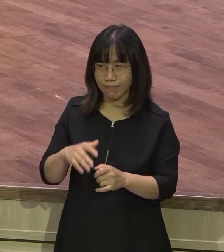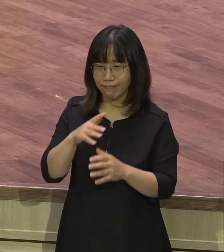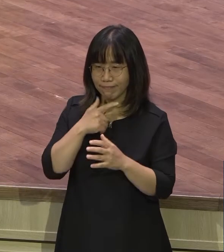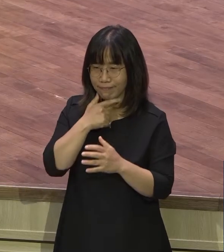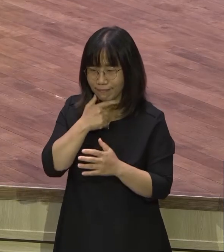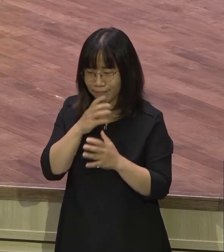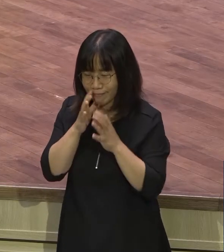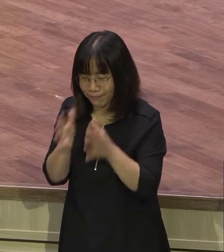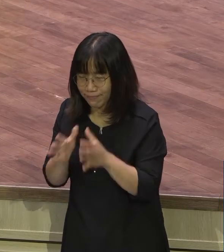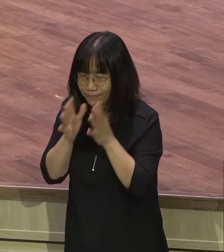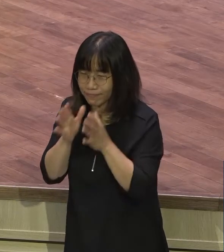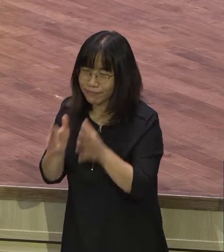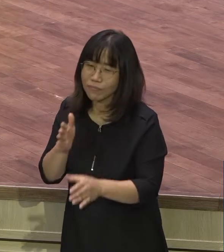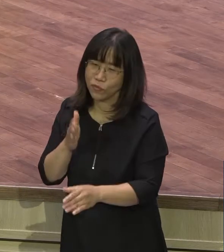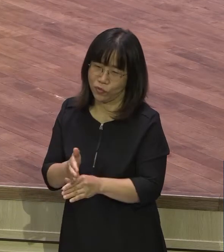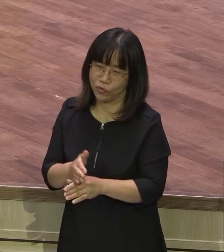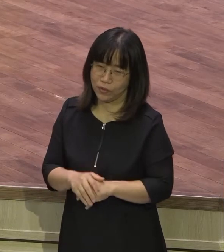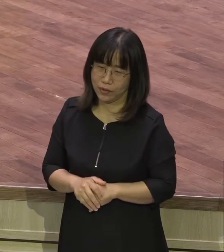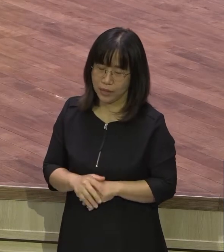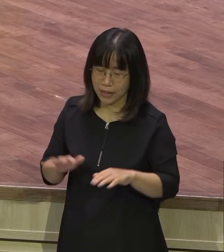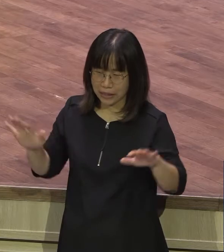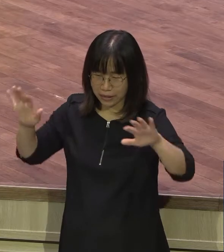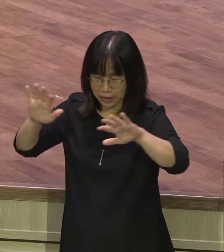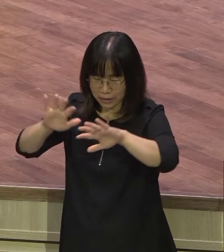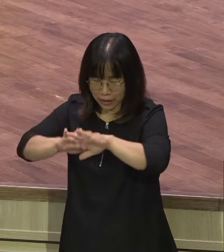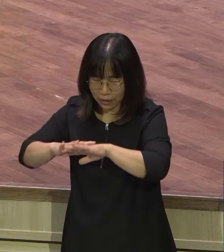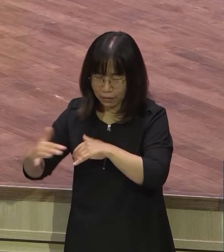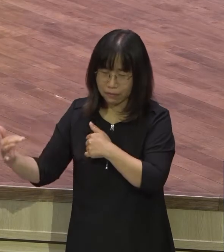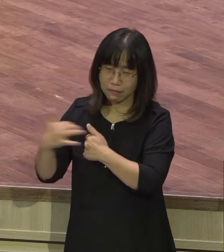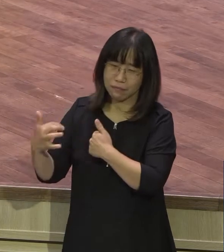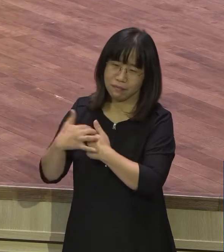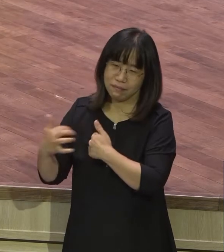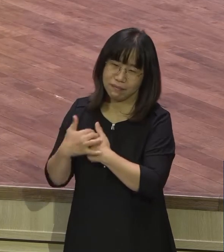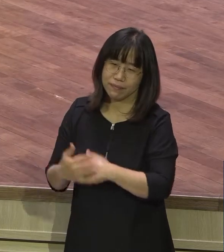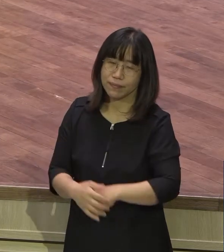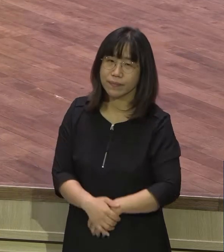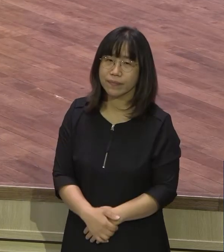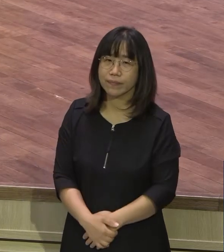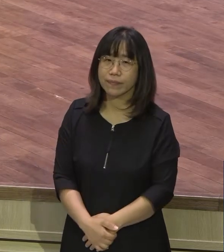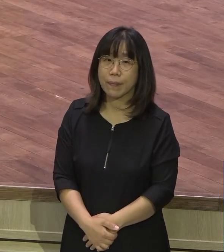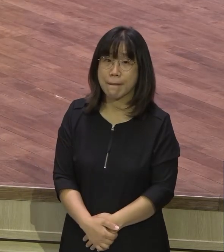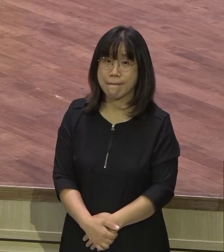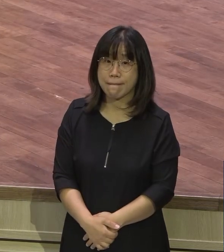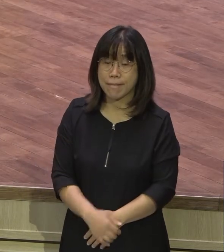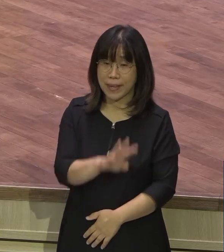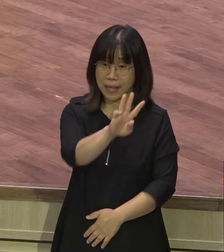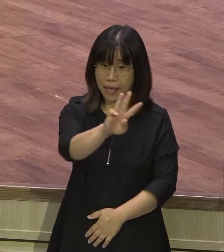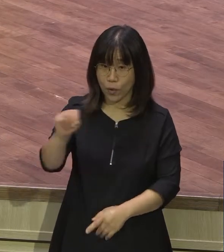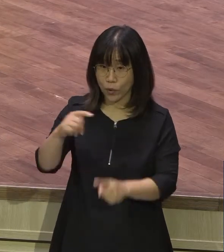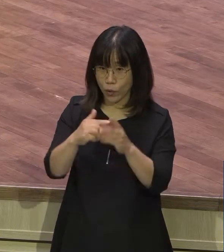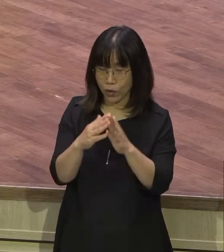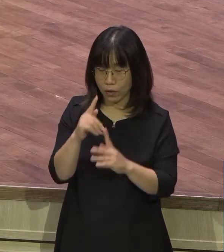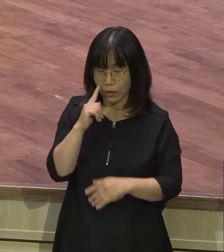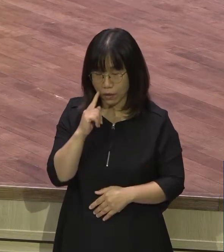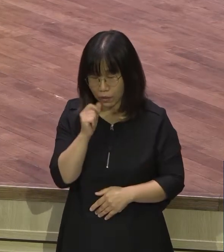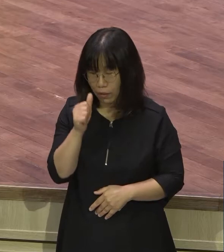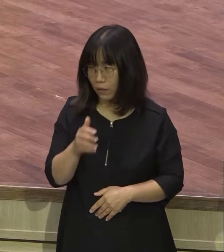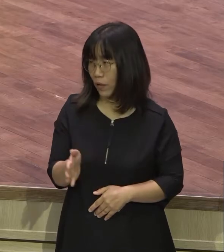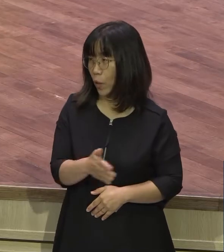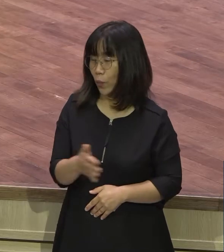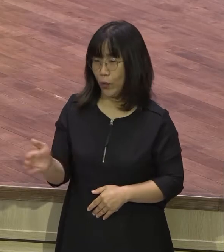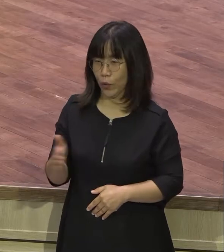사단에게 당하고 있는 거예요. 흑암에게 지금 당하고 있는 거예요. 우리 교회는 뭐 조는 분이 없습니다마는